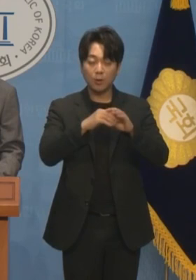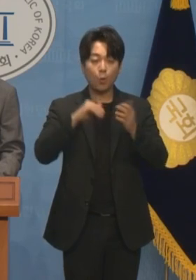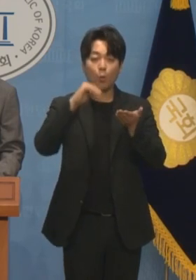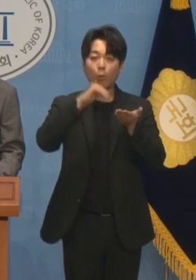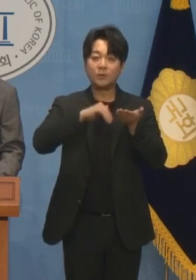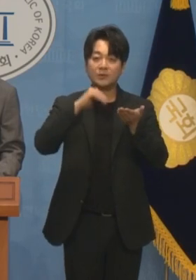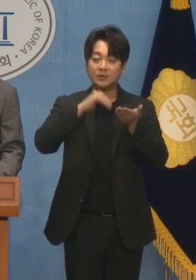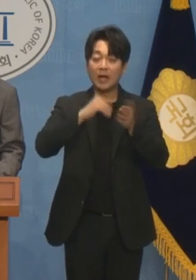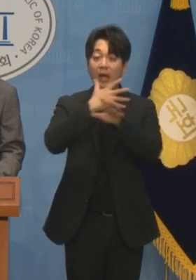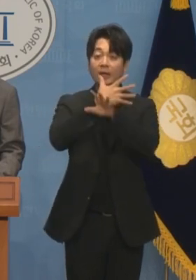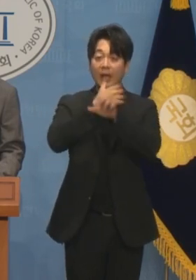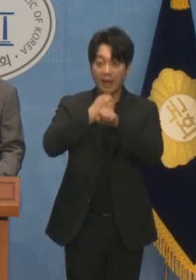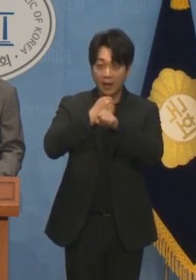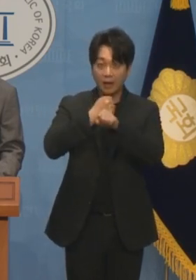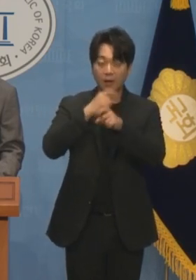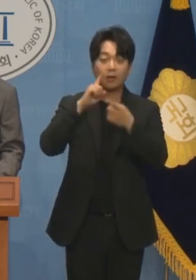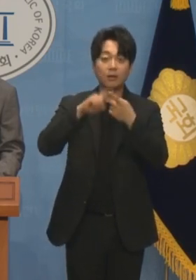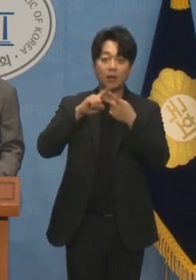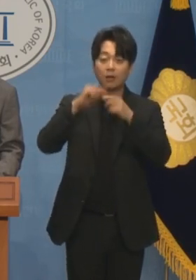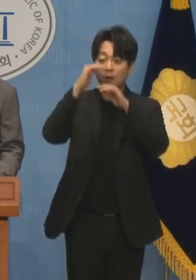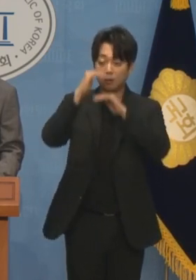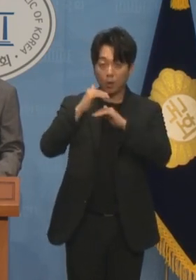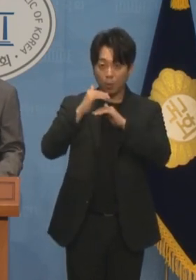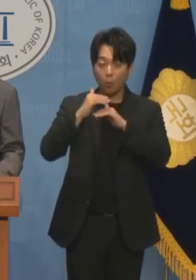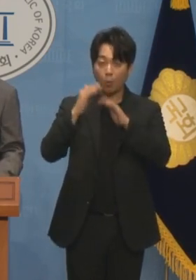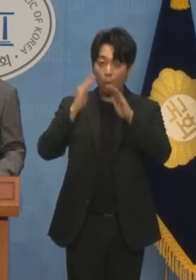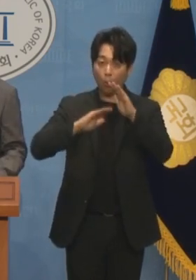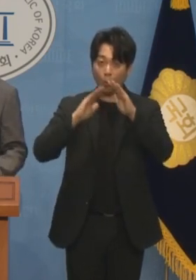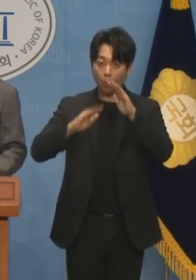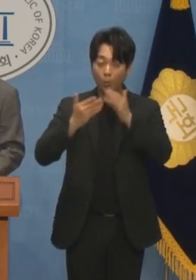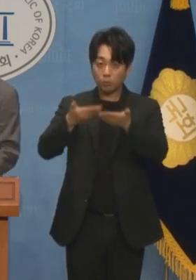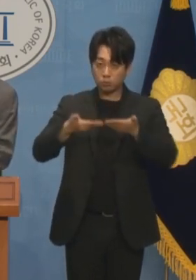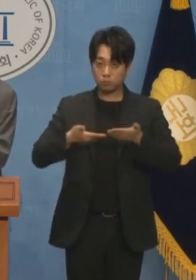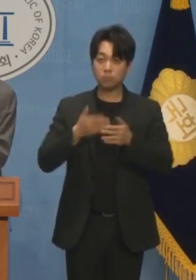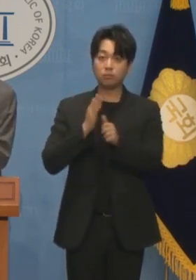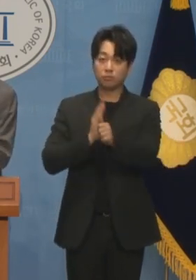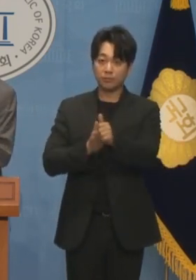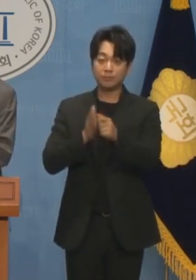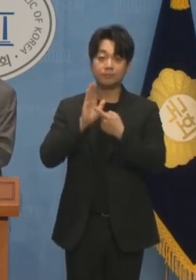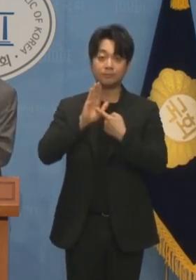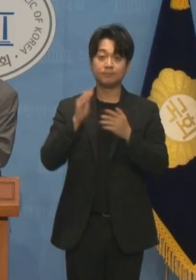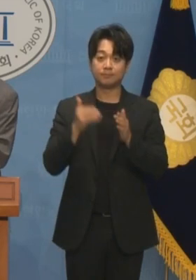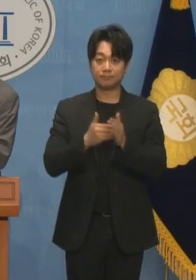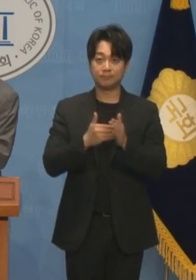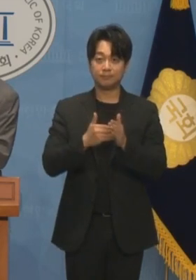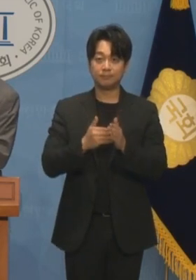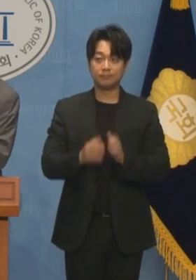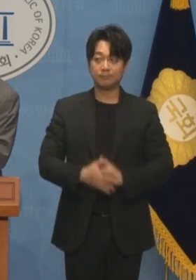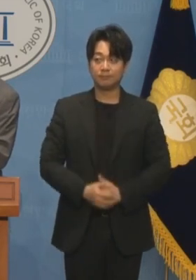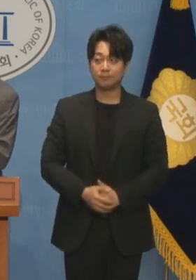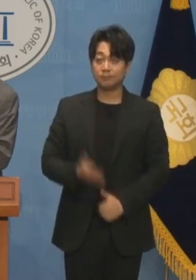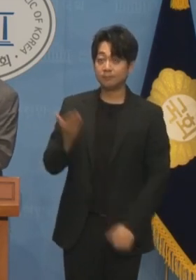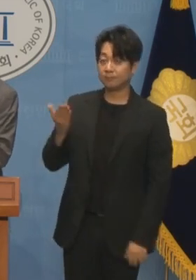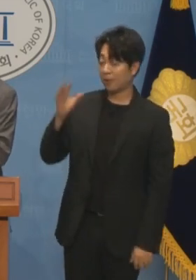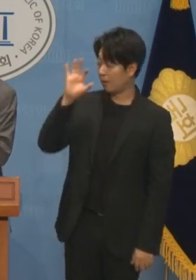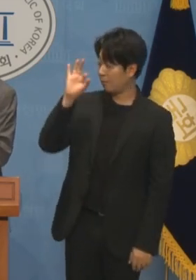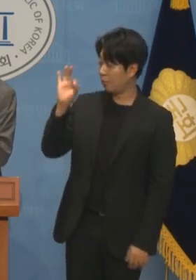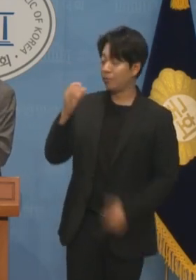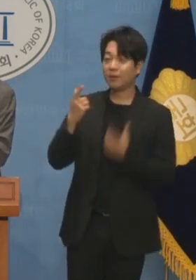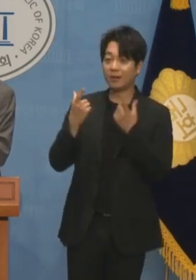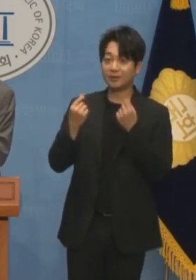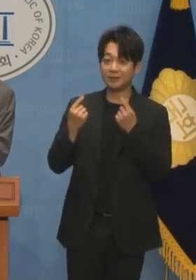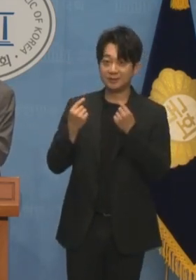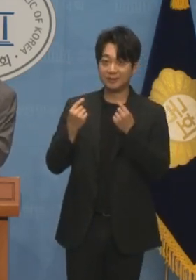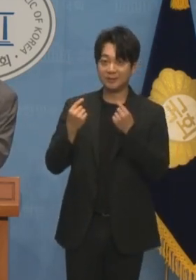좀 공개를 해라 이렇게 요구를 했습니다. 이제 이 사진을 보시면 이 사진이 좀